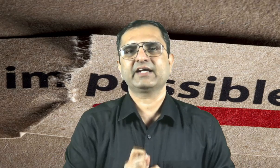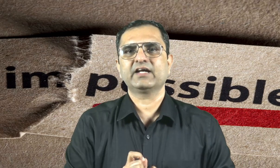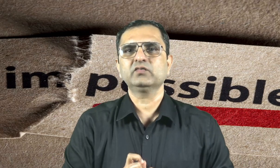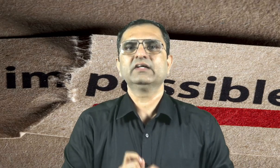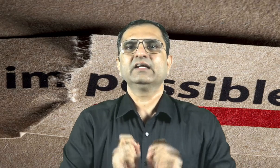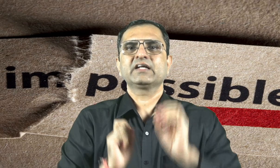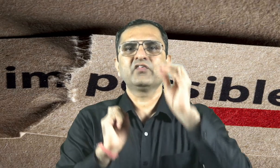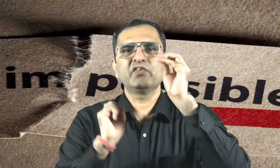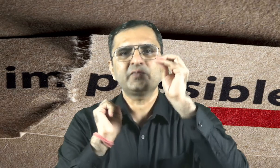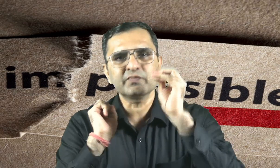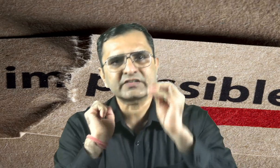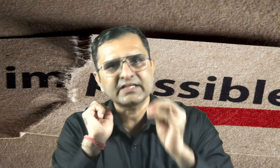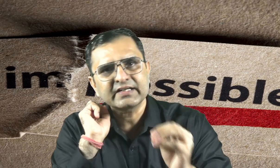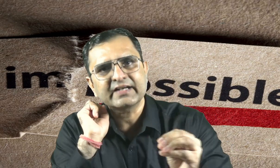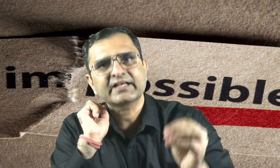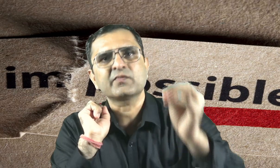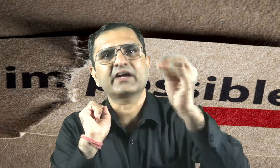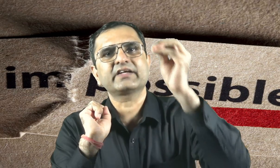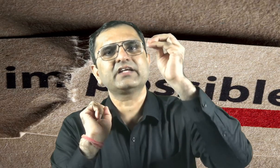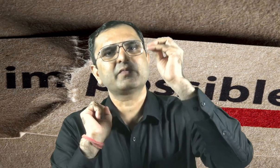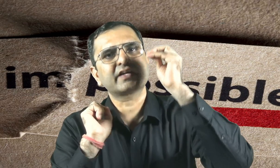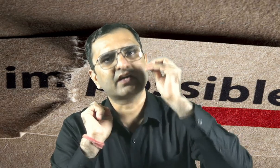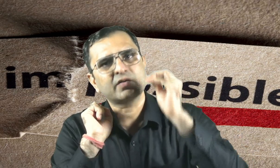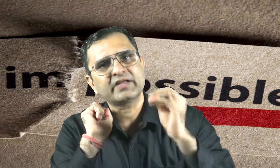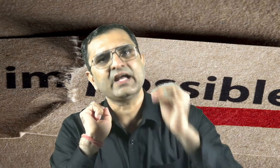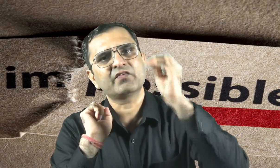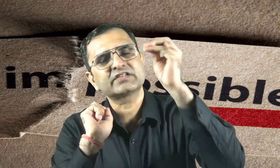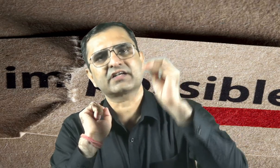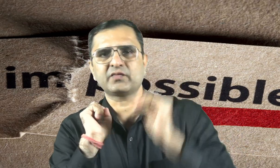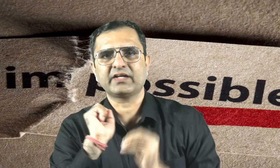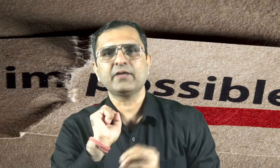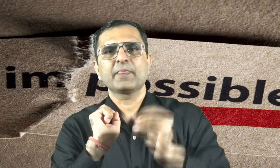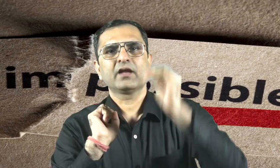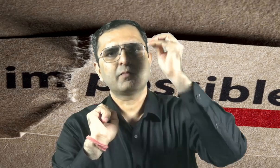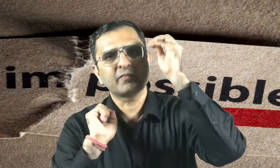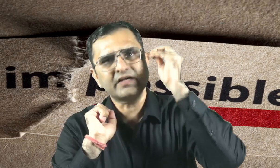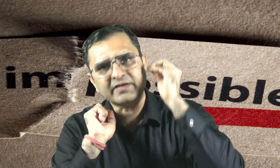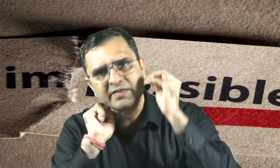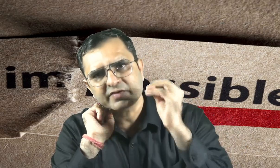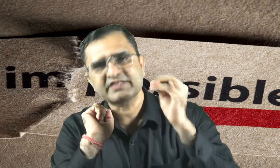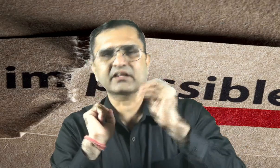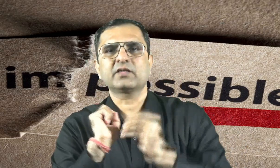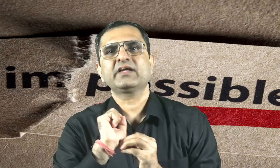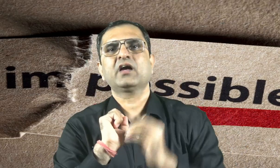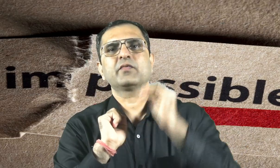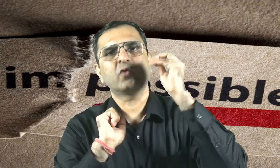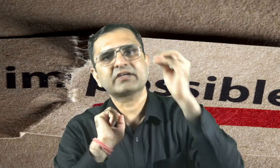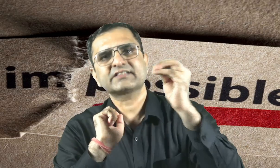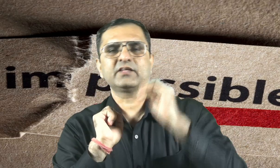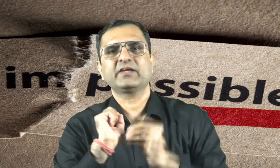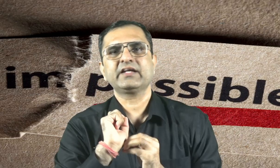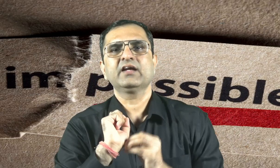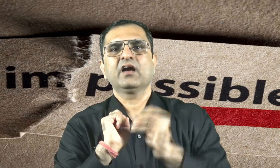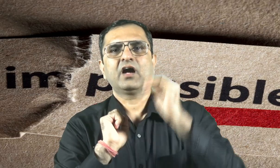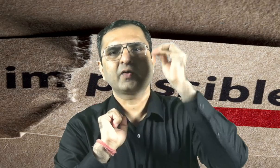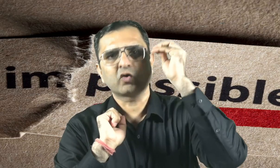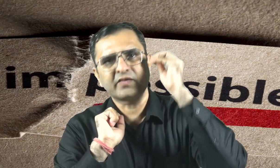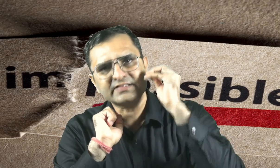आया हूं कि 15 पर की कैटेगरी में आने के लिए हमें क्या करने पड़ेंगे एफर्ट्स करने पड़ेंगे हमें मल्टीपल टाइम रिवीजन करनाना पड़ेगा हमें मॉक टेस्ट देने पड़ेंगे हमें कॉन्फिडेंस लेवल